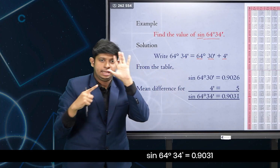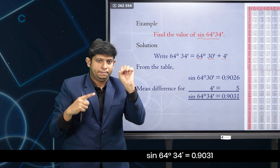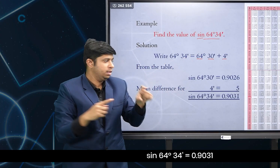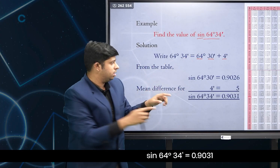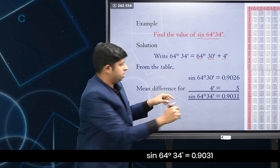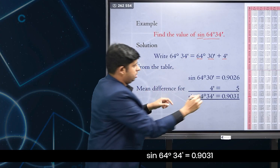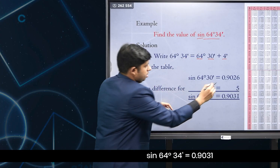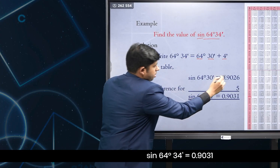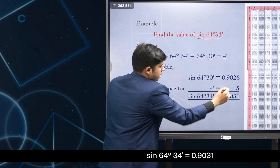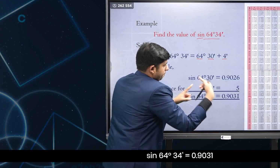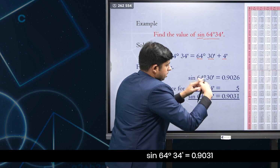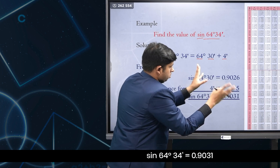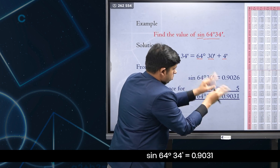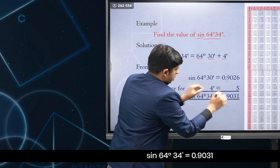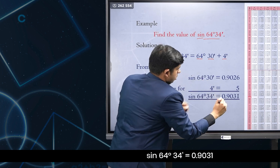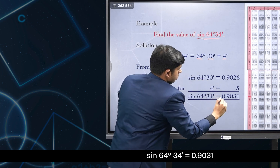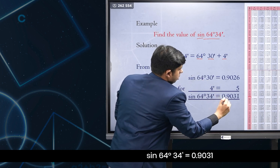साइन 64 डिग्री 30 मिनट इज इक्वल